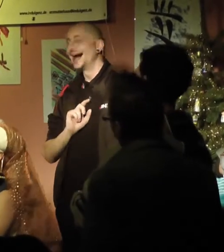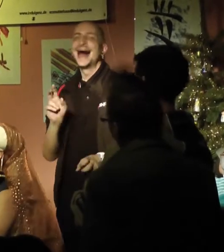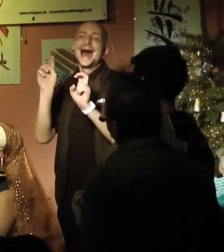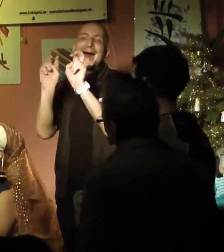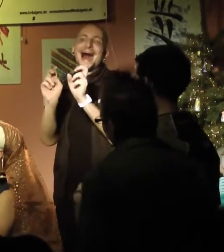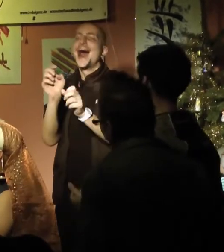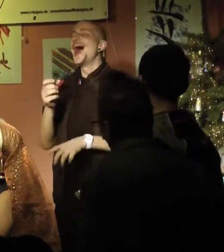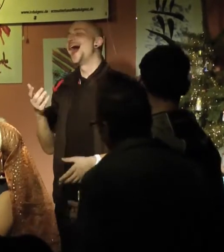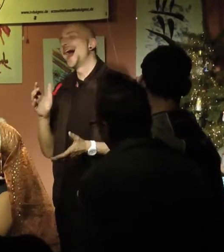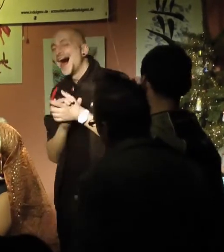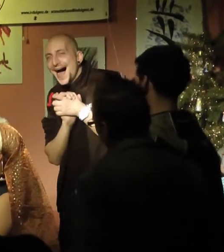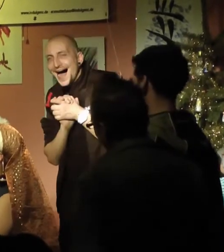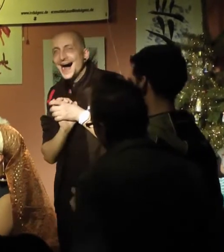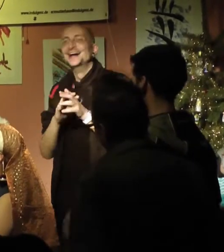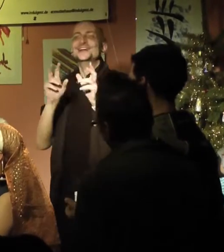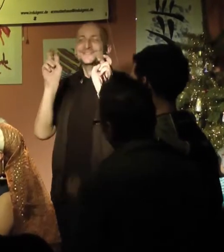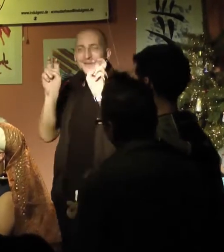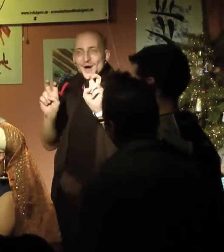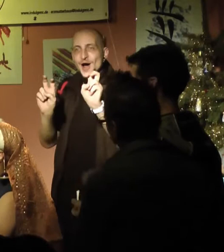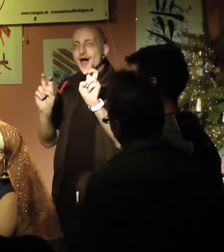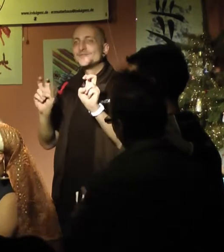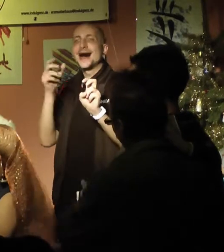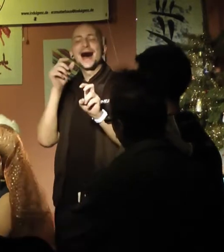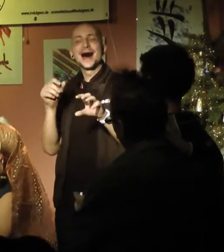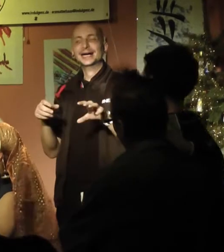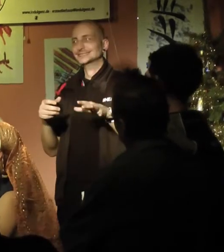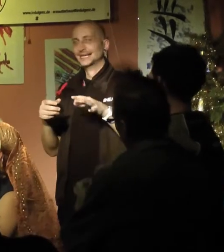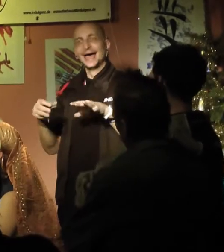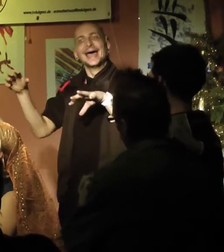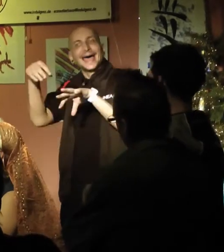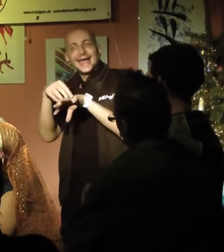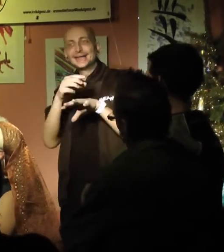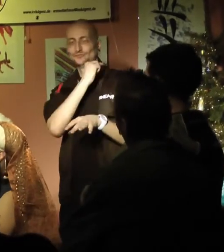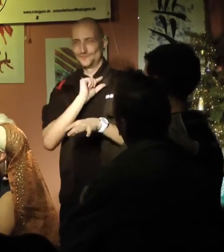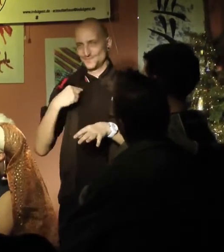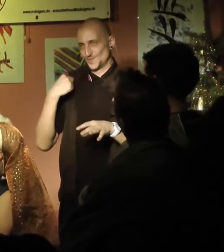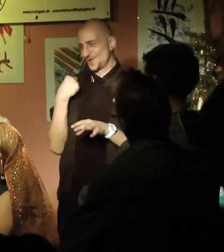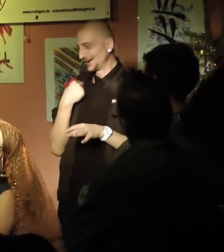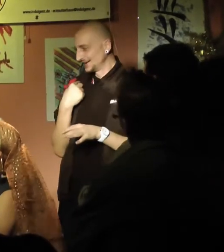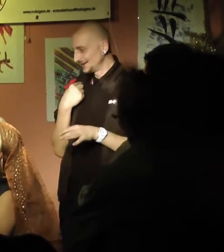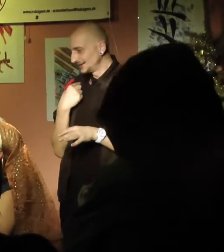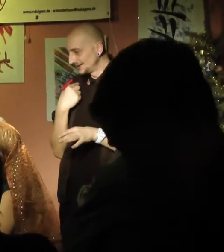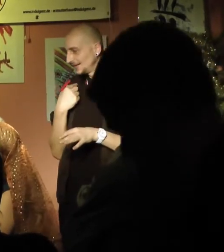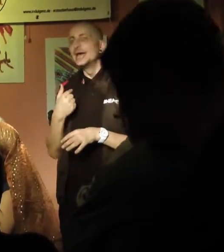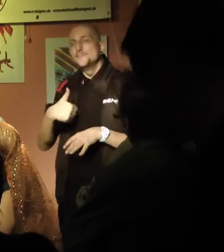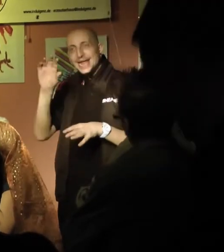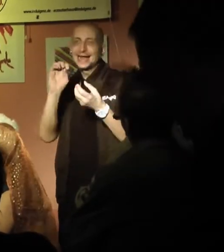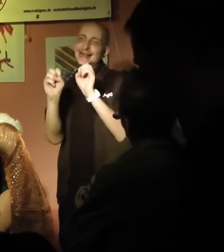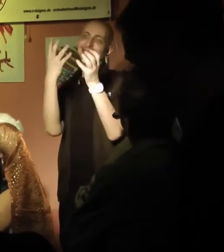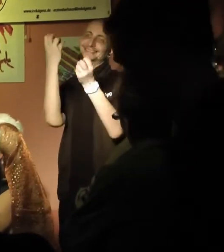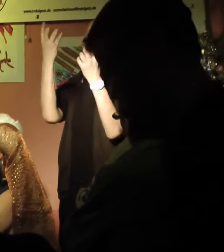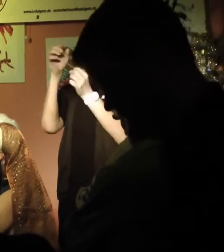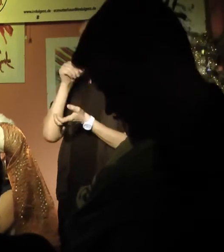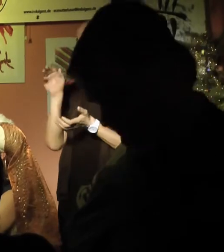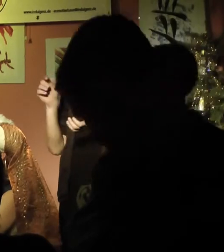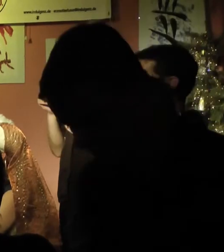Ah, auch ein Sofa für Ringe und Schmuck. Großartig. Mir glitzert geht gar nicht. Ist ja ein Träumchen.